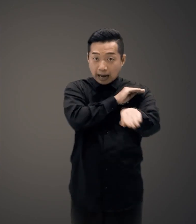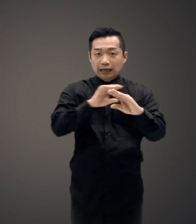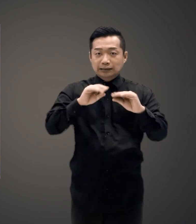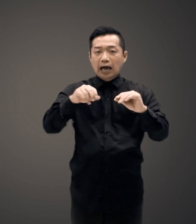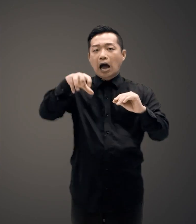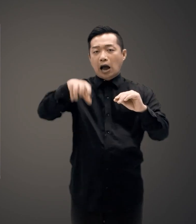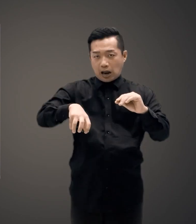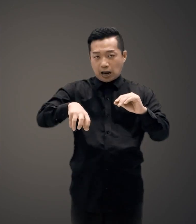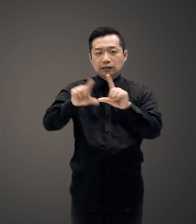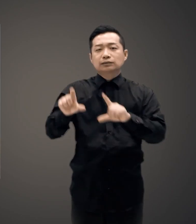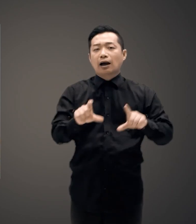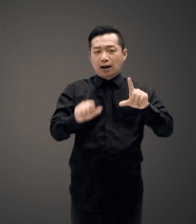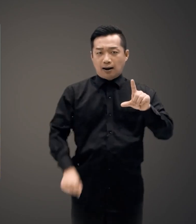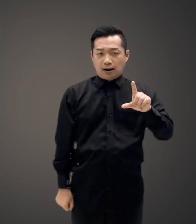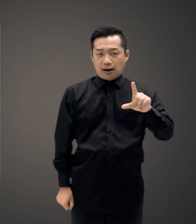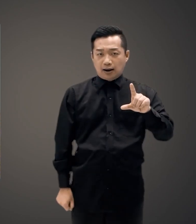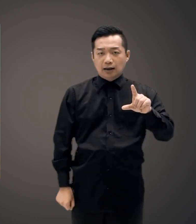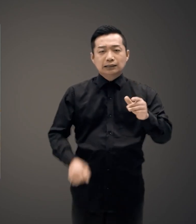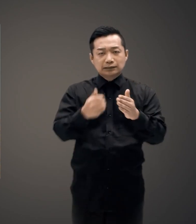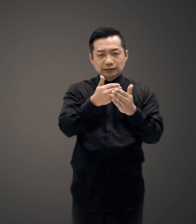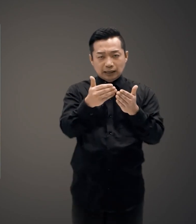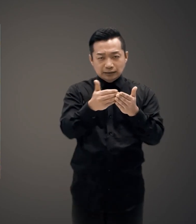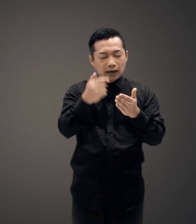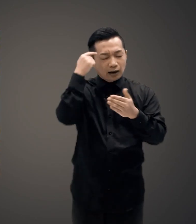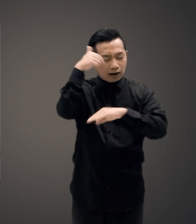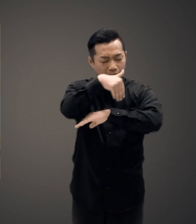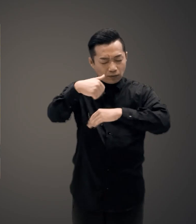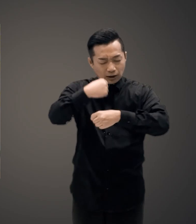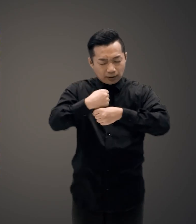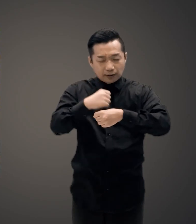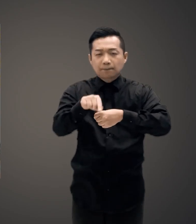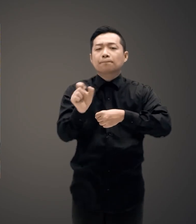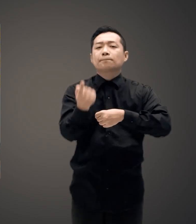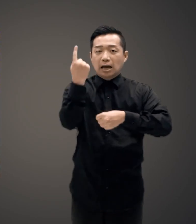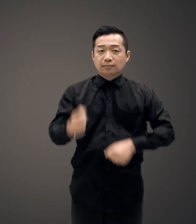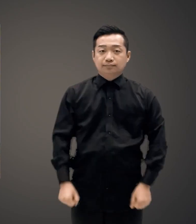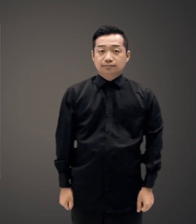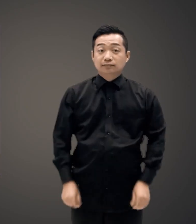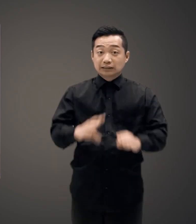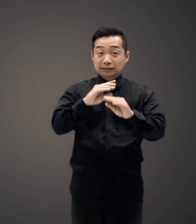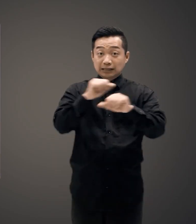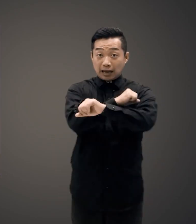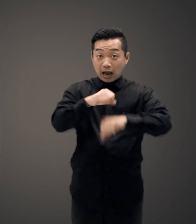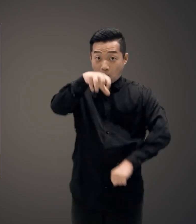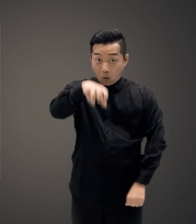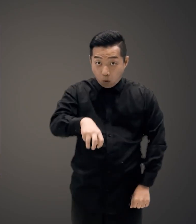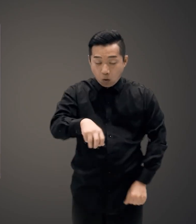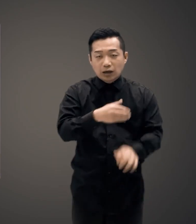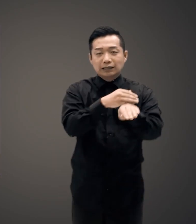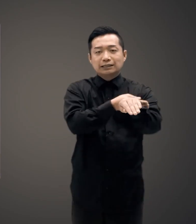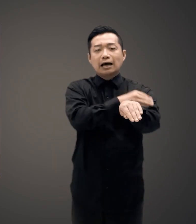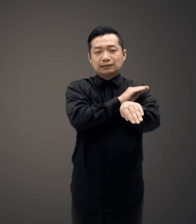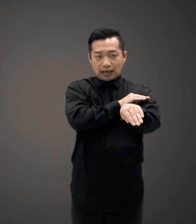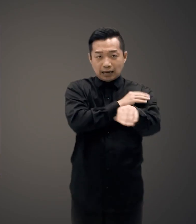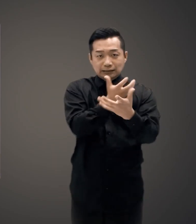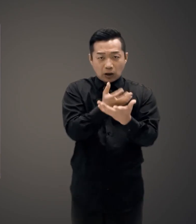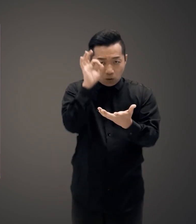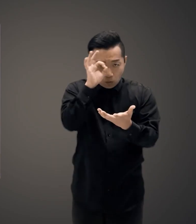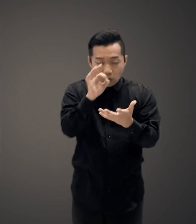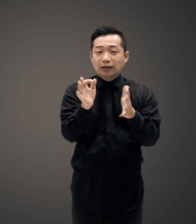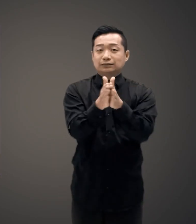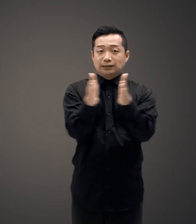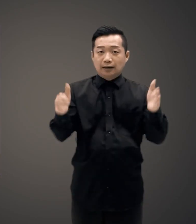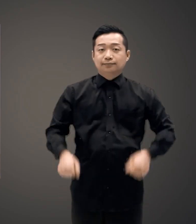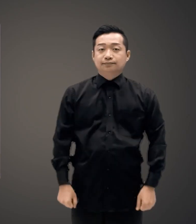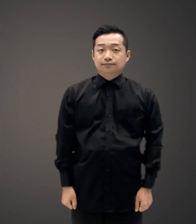낙타가 사막에 살고, 그래서 이 책을 구상을 하게 됐거든요. 사막에 대해서, 낙타에 대해서 자료 조사를